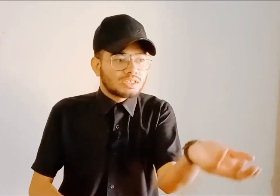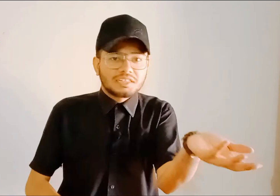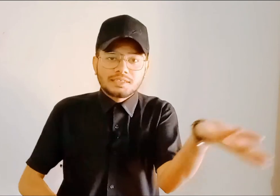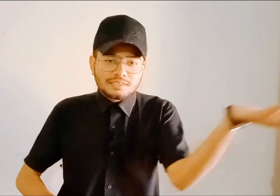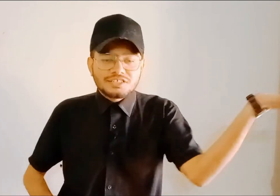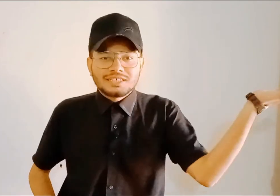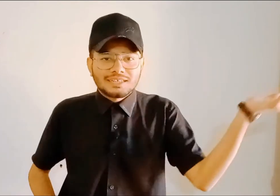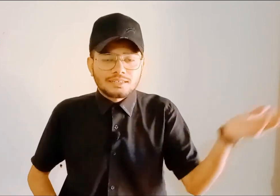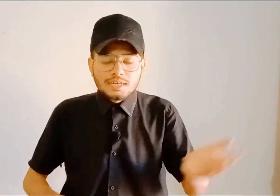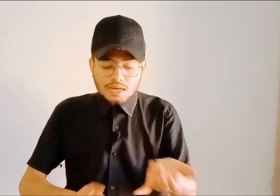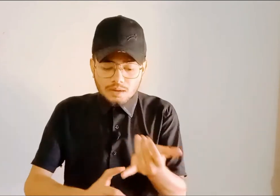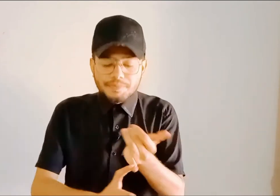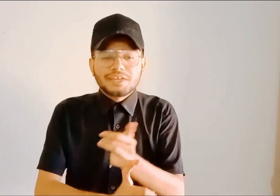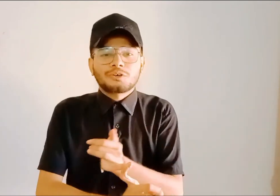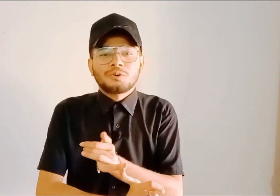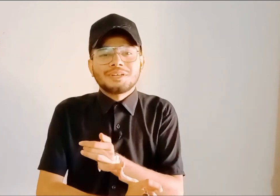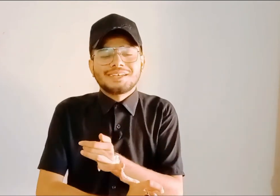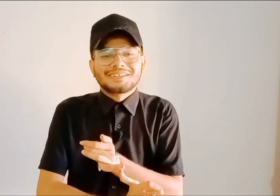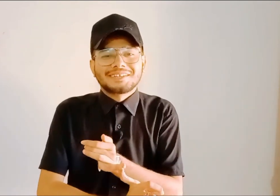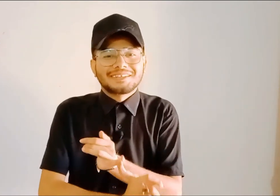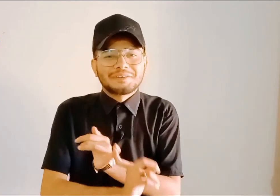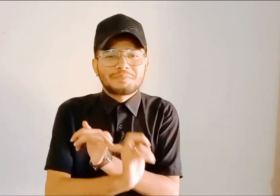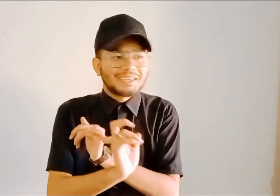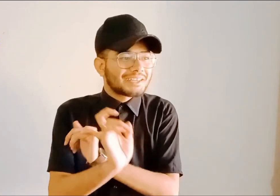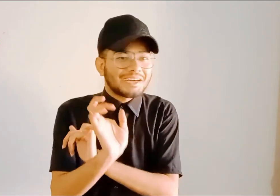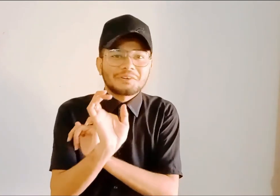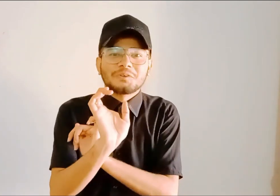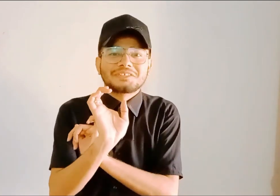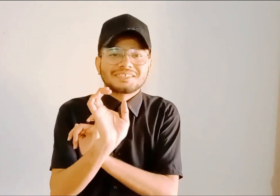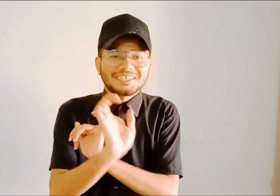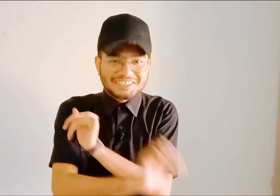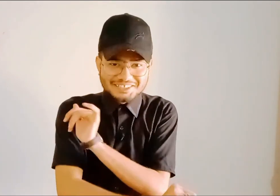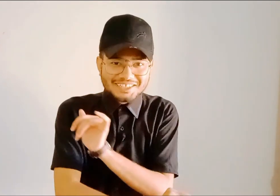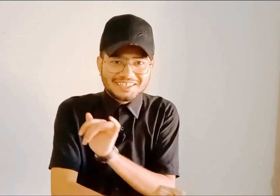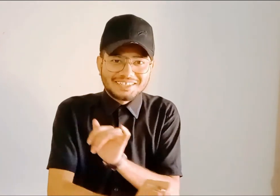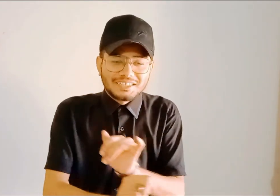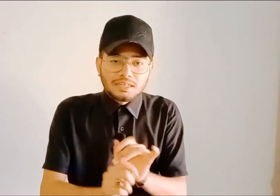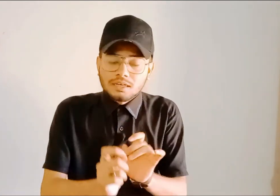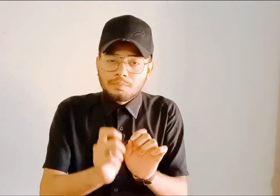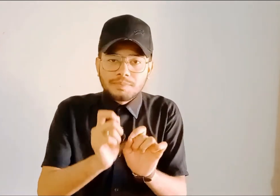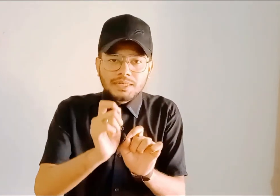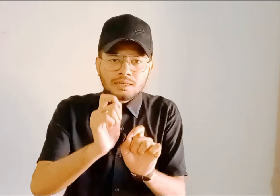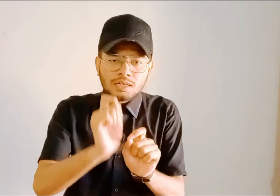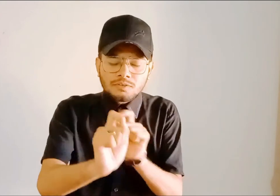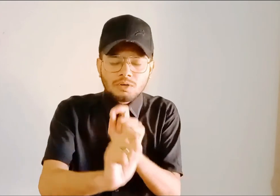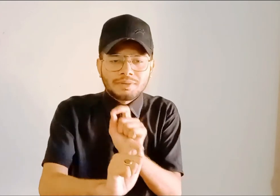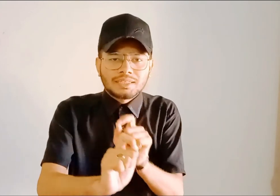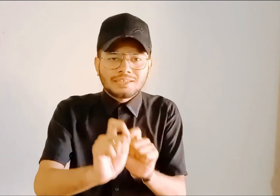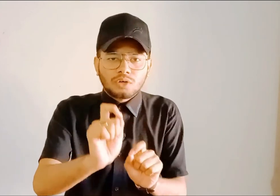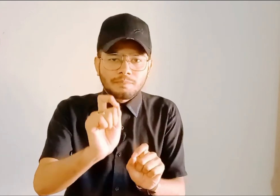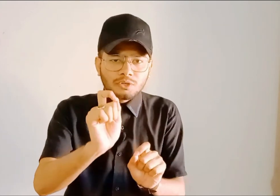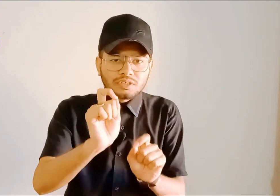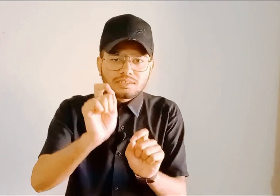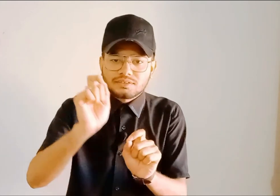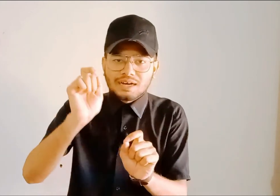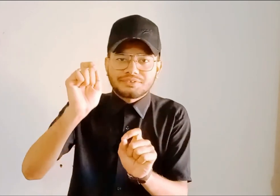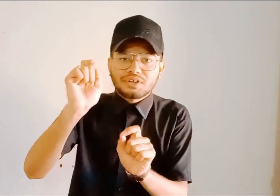एक गद्दीनशीन है पीर कौन है फिर क्या आप किसी के चेहरे पीर वह बंद है जो आपको राइट